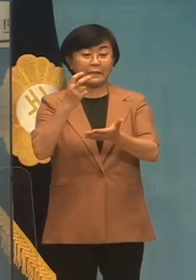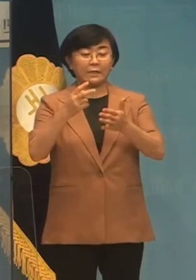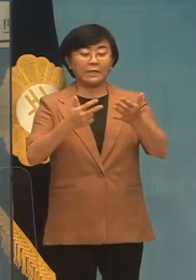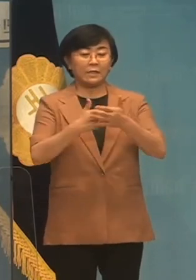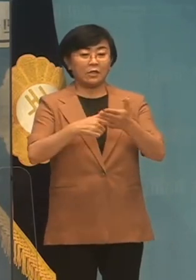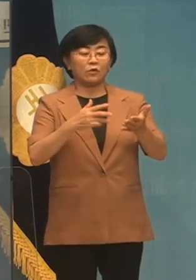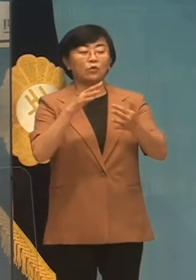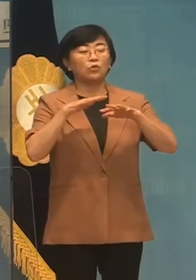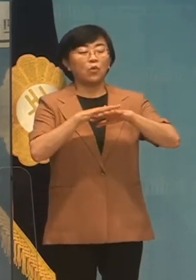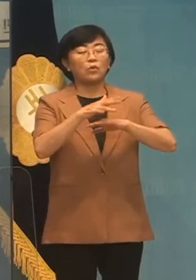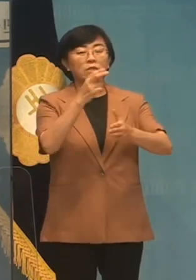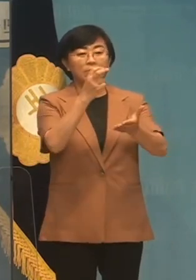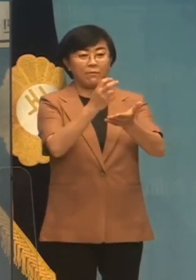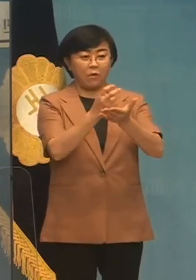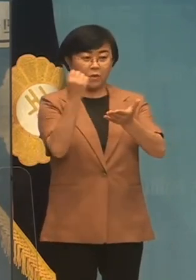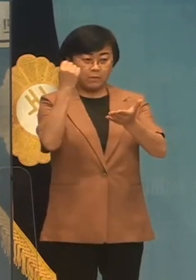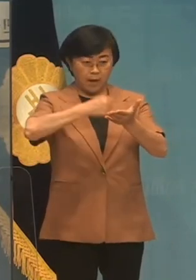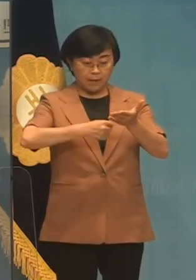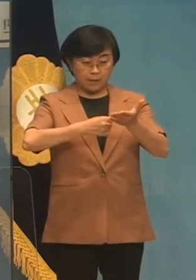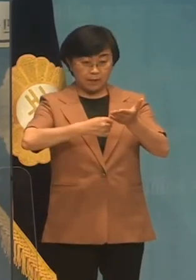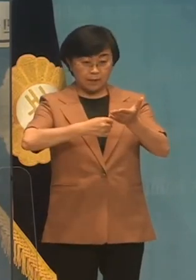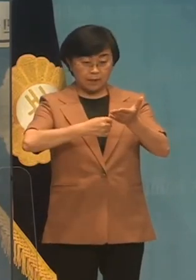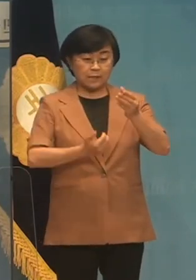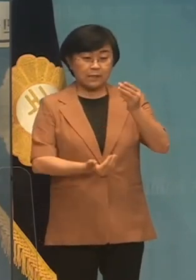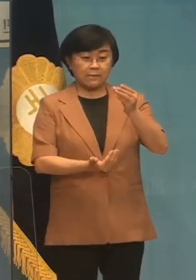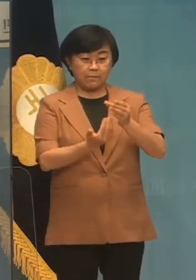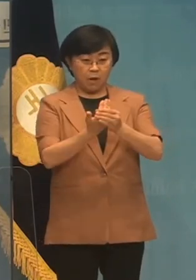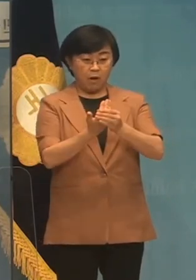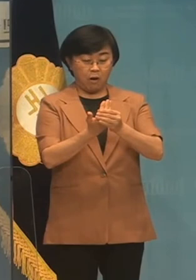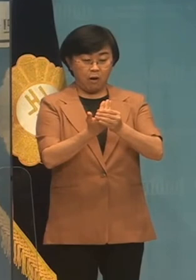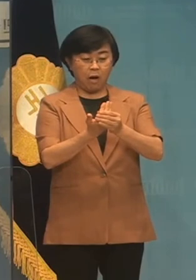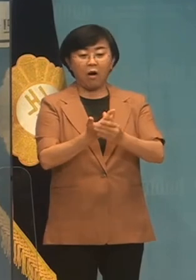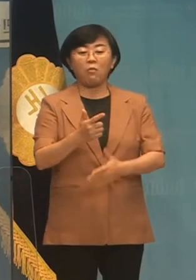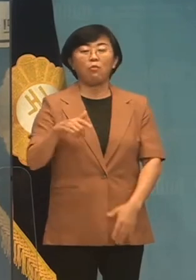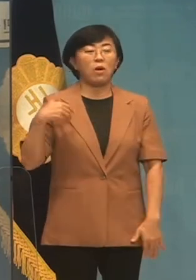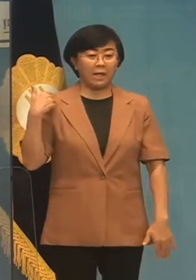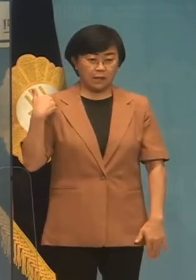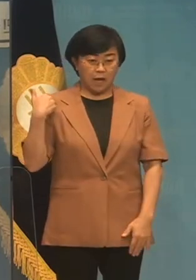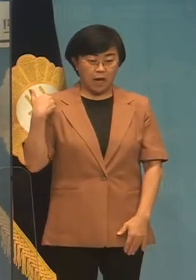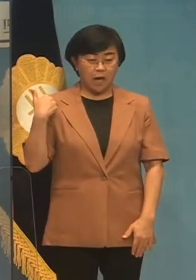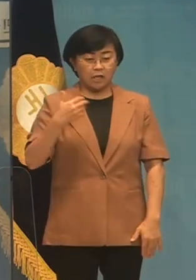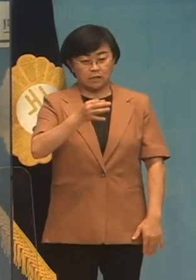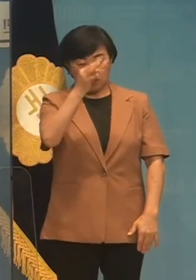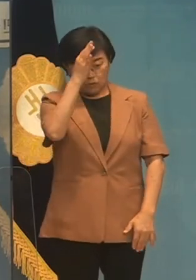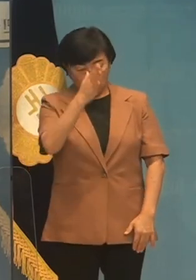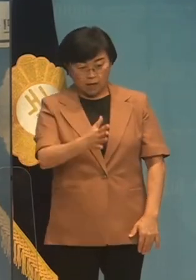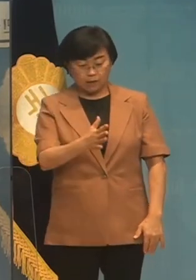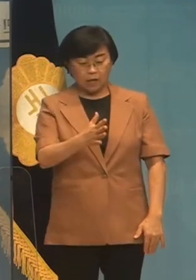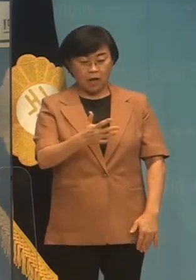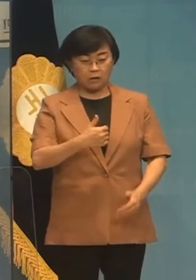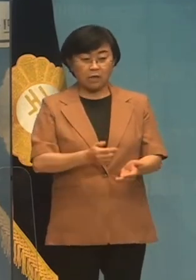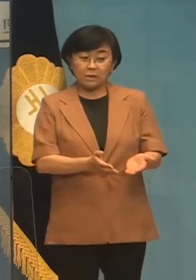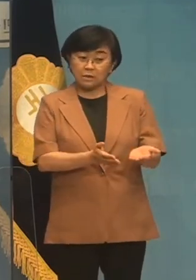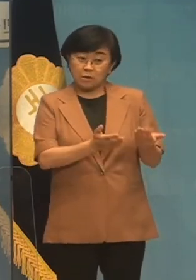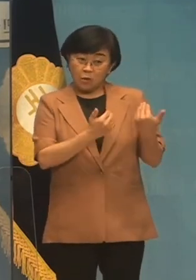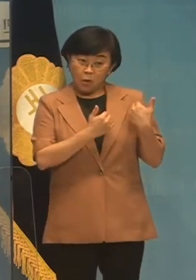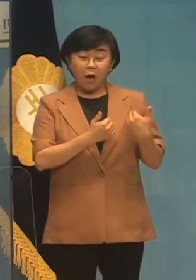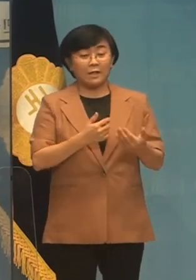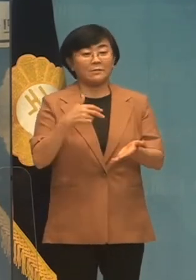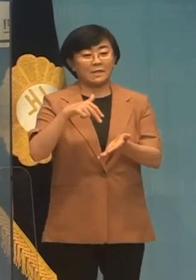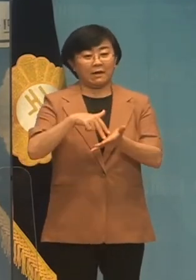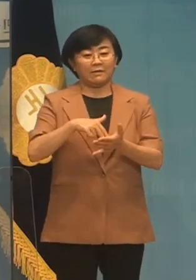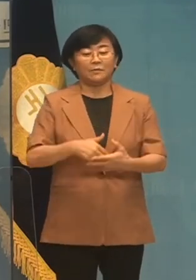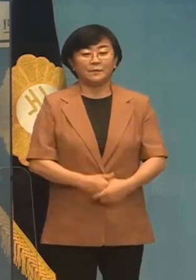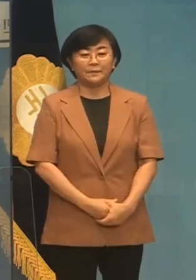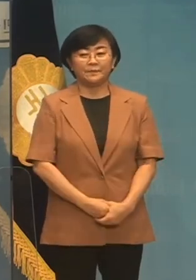기관 논란이 이어지는 가운데 이 대표는 몰랐다, 송구스럽다며 우물쩍 넘어가려 하고